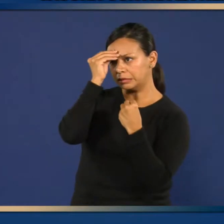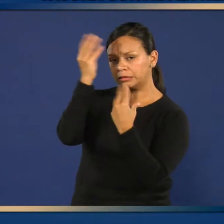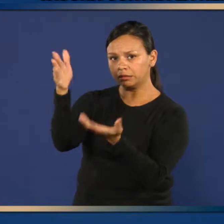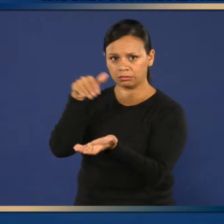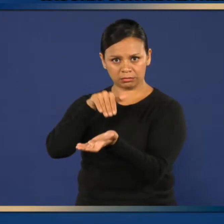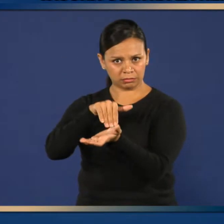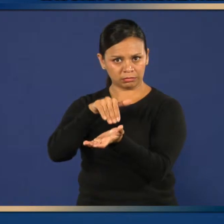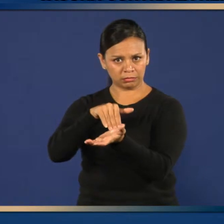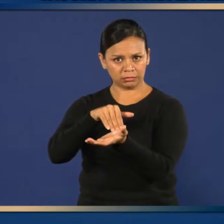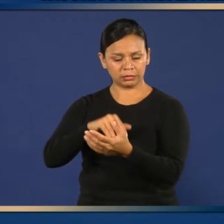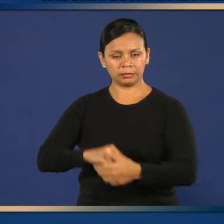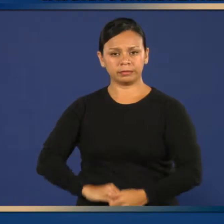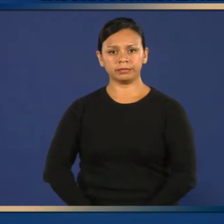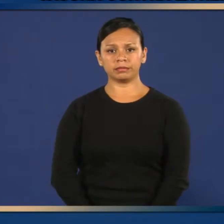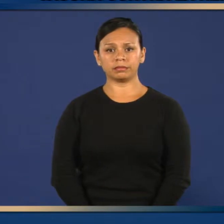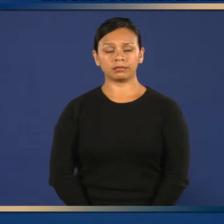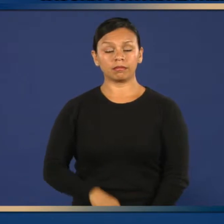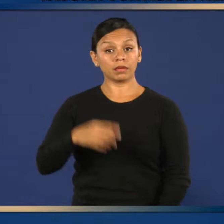grave